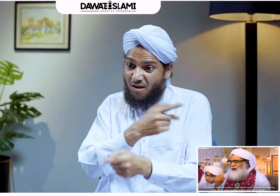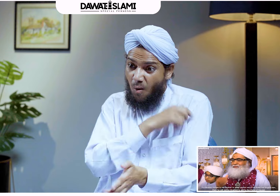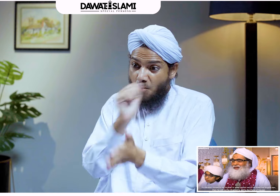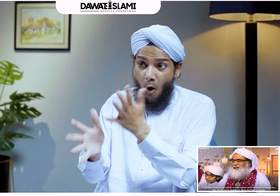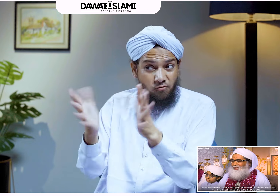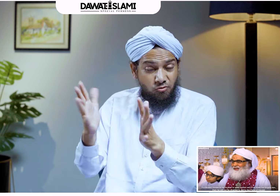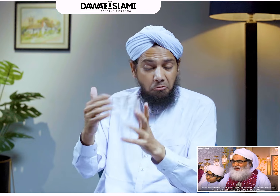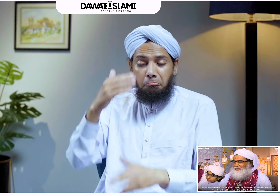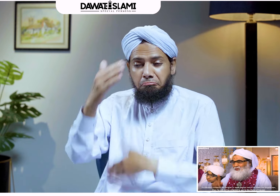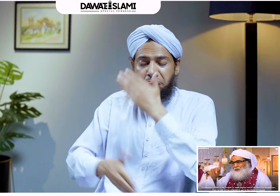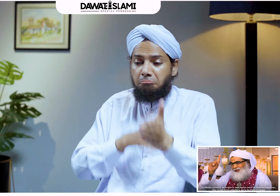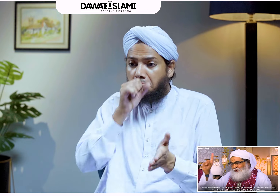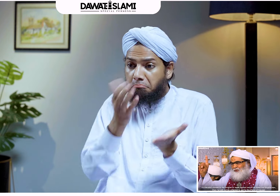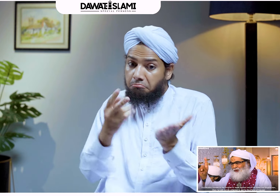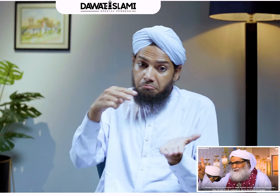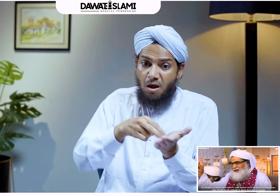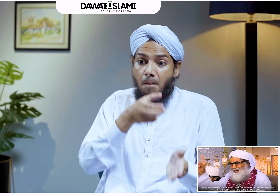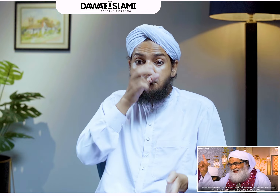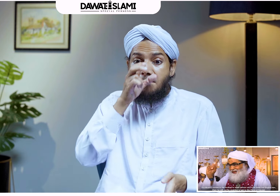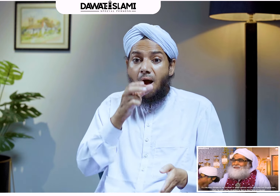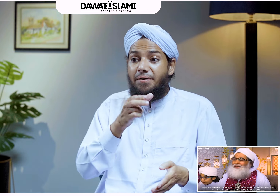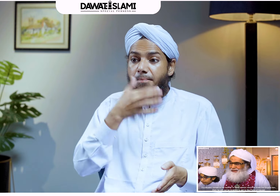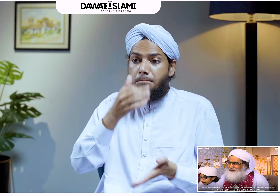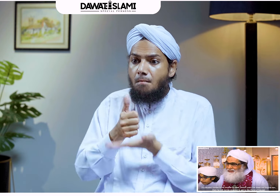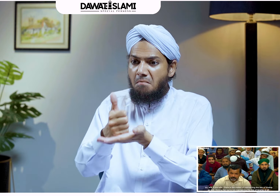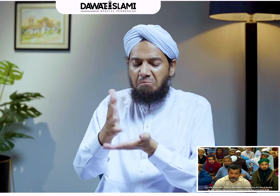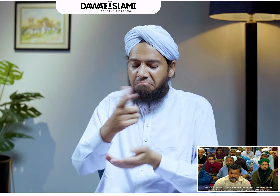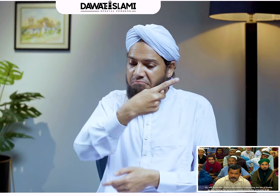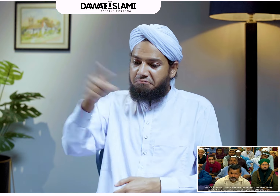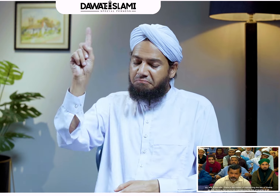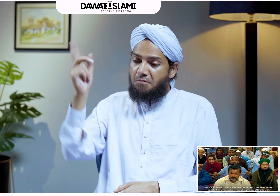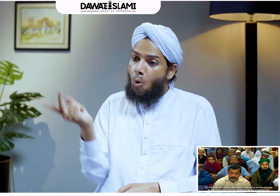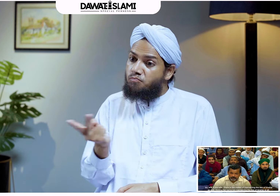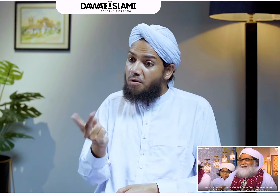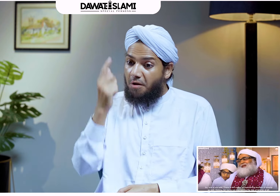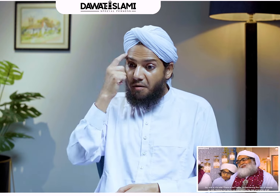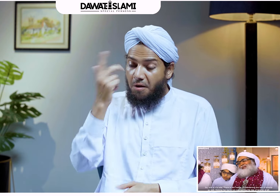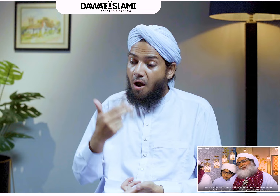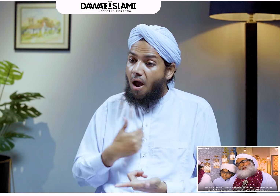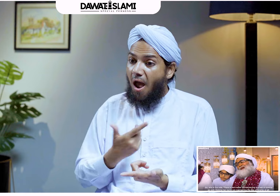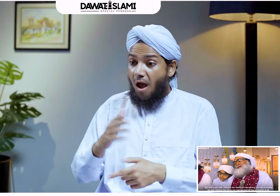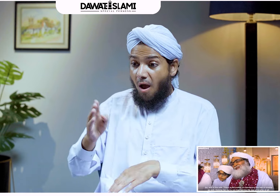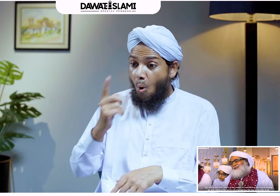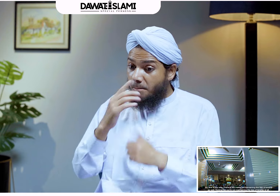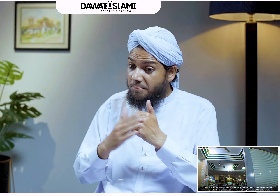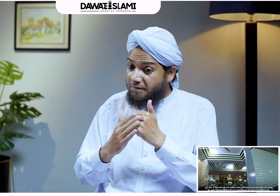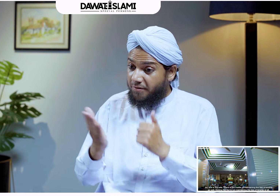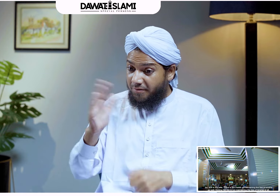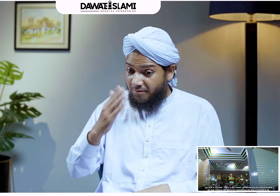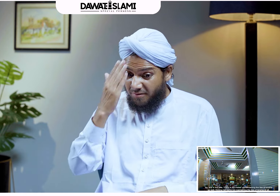معاف نہیں کرے گا تو حوض کوثر پر آنا نہ ملے گا. یہ تو بیوی ہے, یہاں تو معاملہ صلہ رحمی کا بھی ہے. یہ نکال دینا